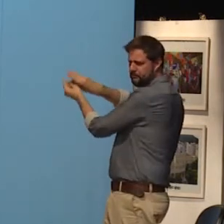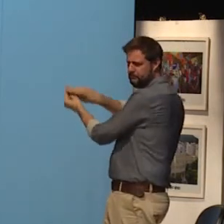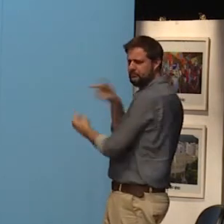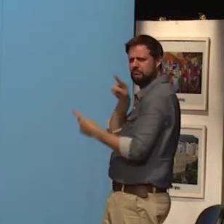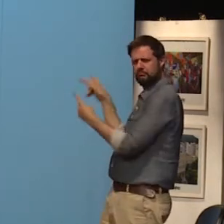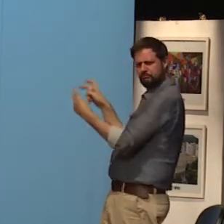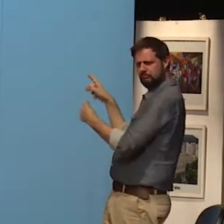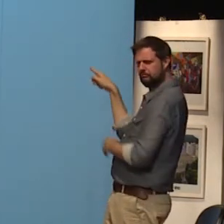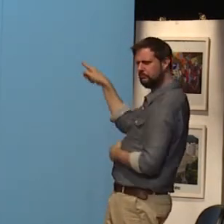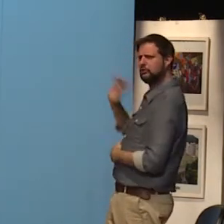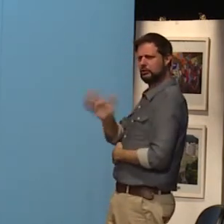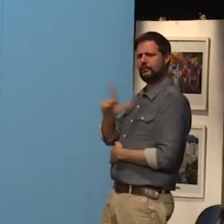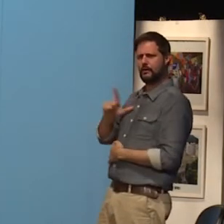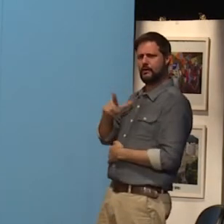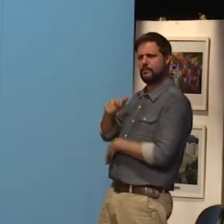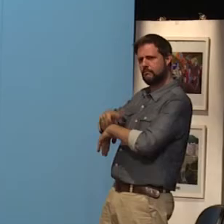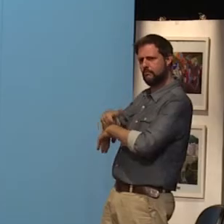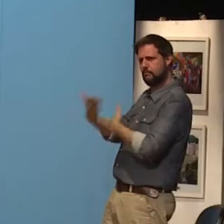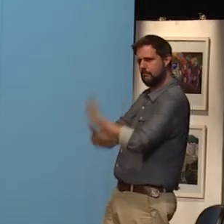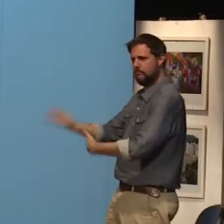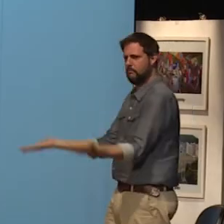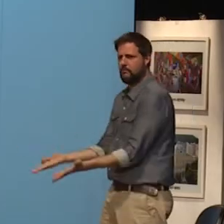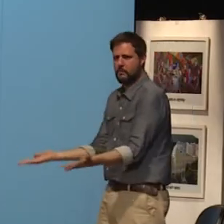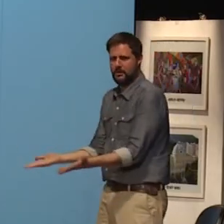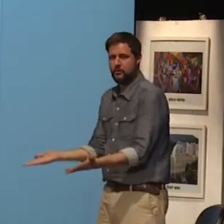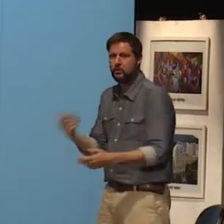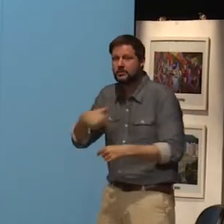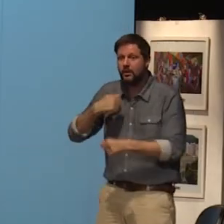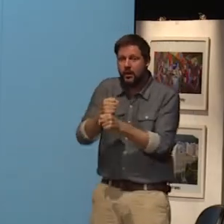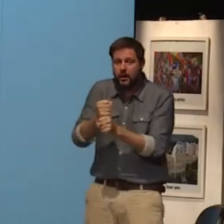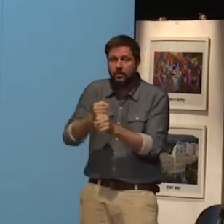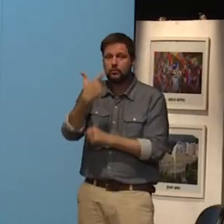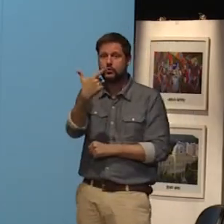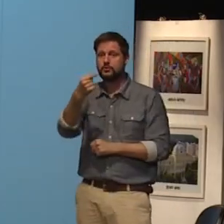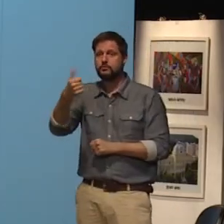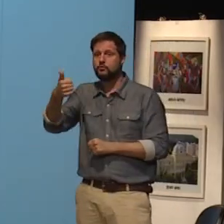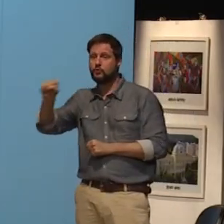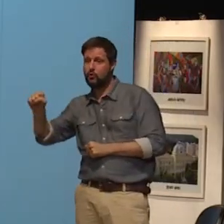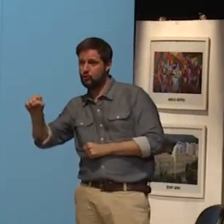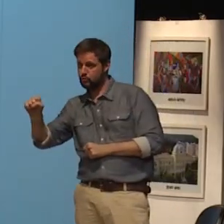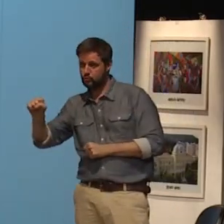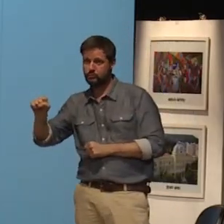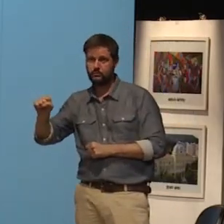Então, esses são os resumos. É o que a gente tem nesse momento de anos, por exemplo,